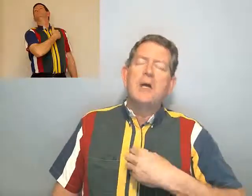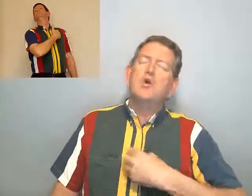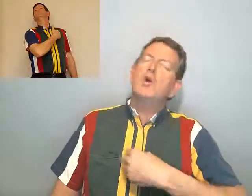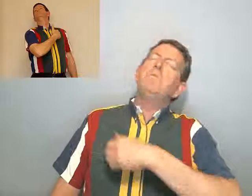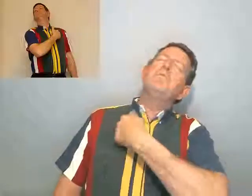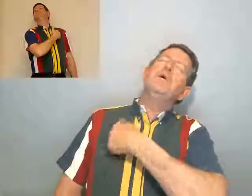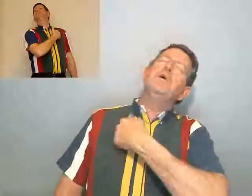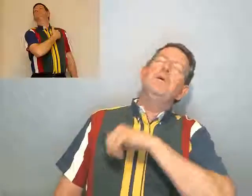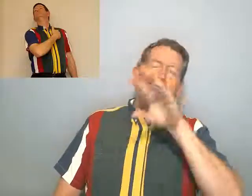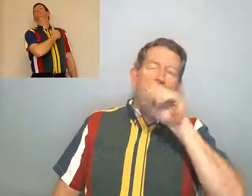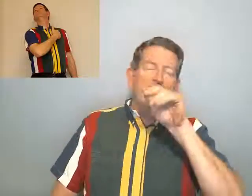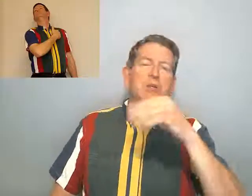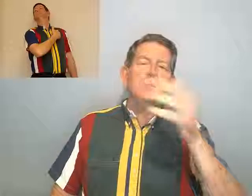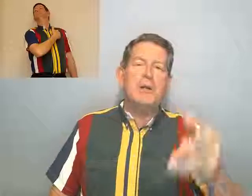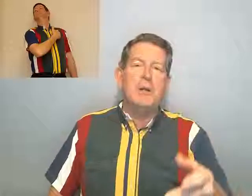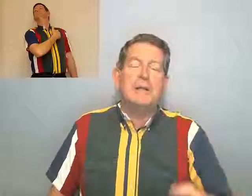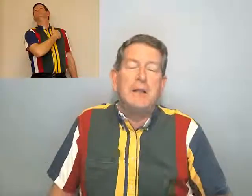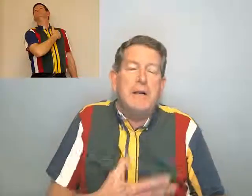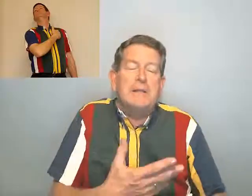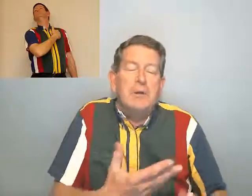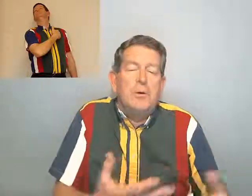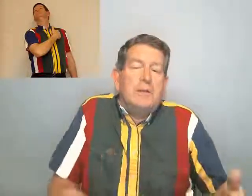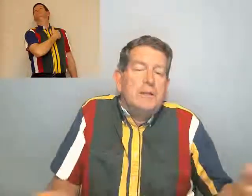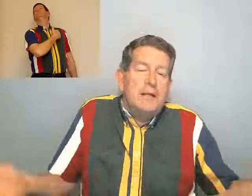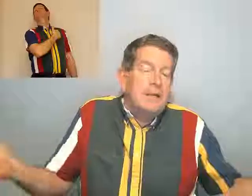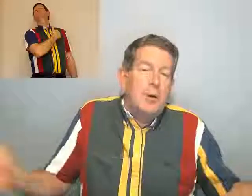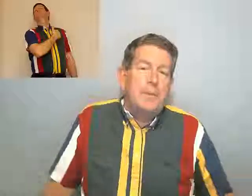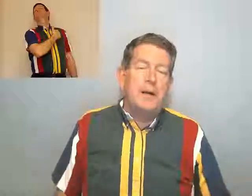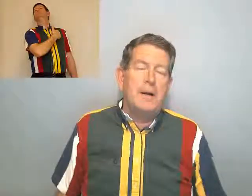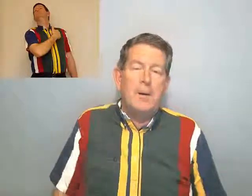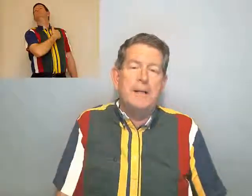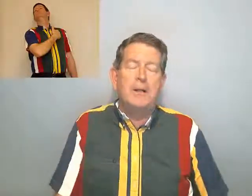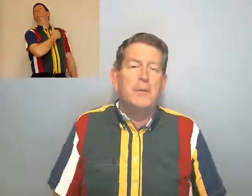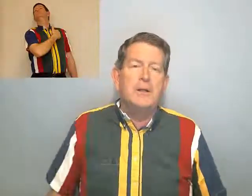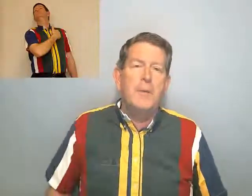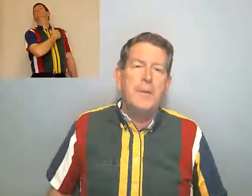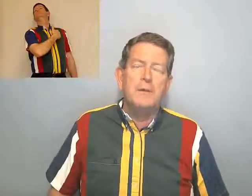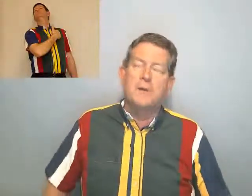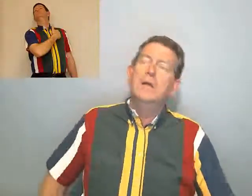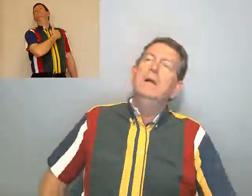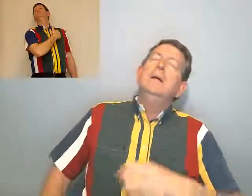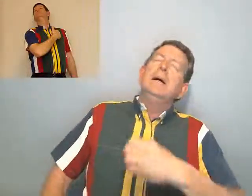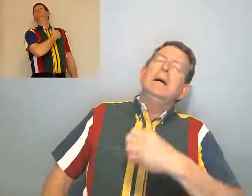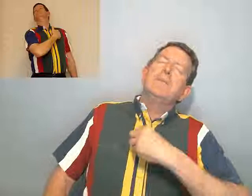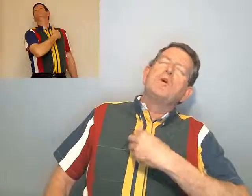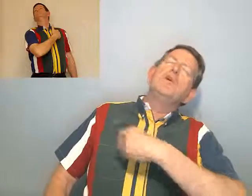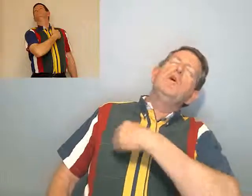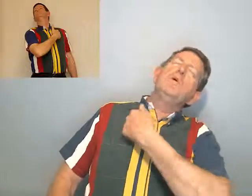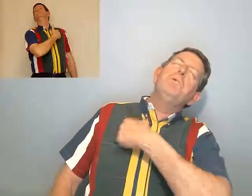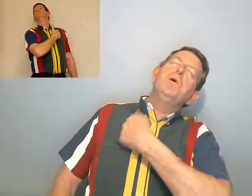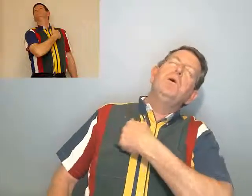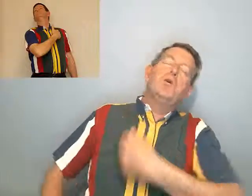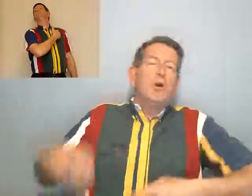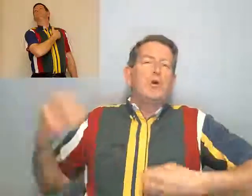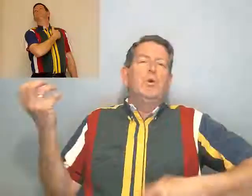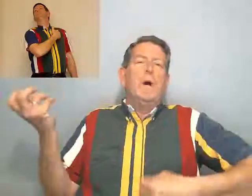je peux parler espagnol también, si yo quisiera hacerlo, pero actualmente no es el momento. Je peux jouer de